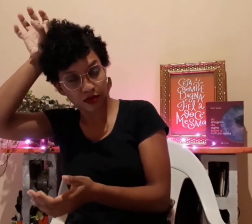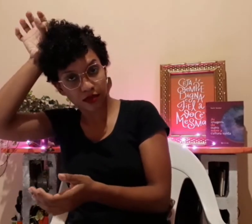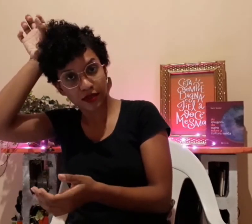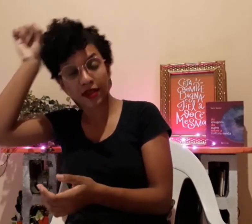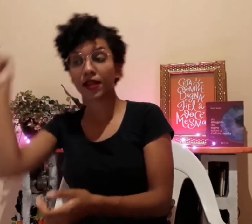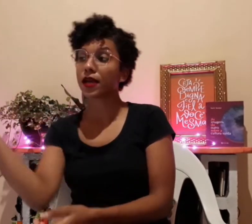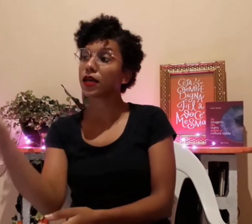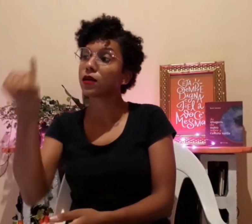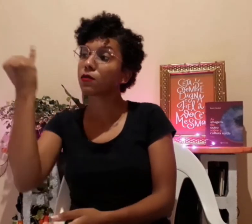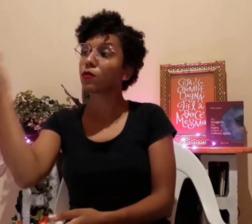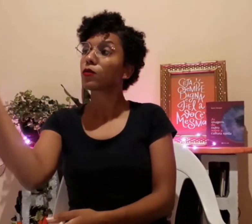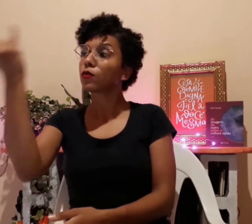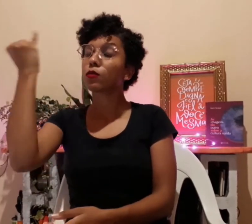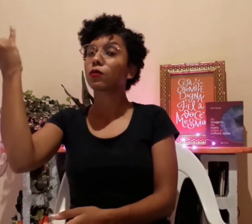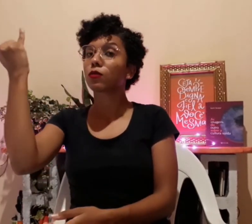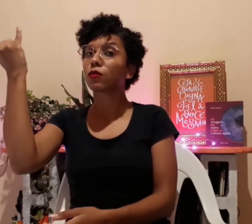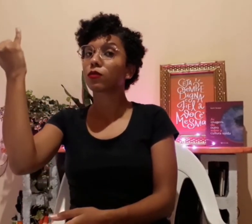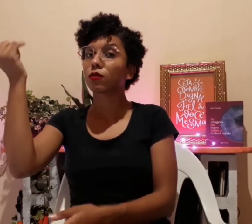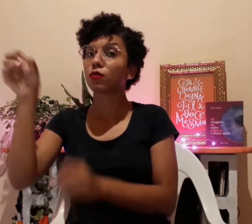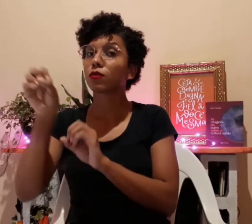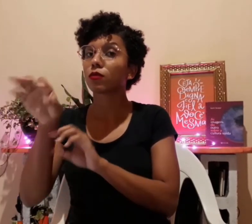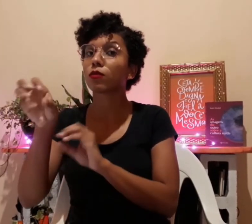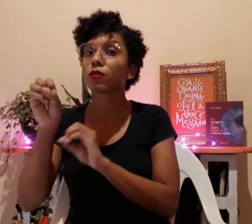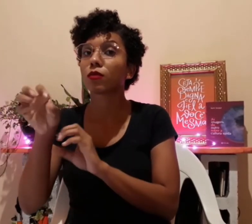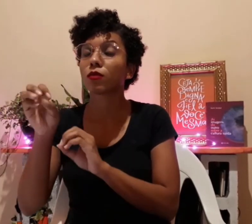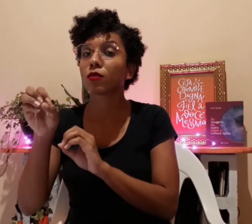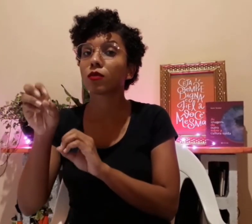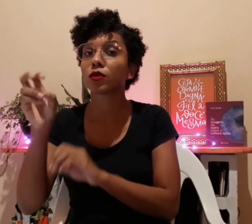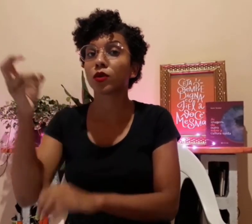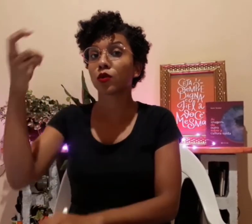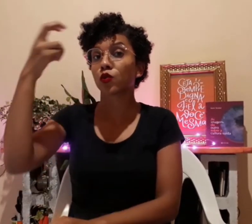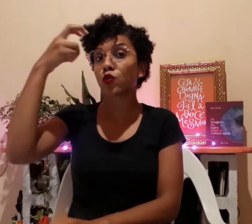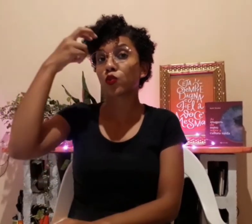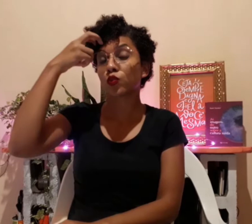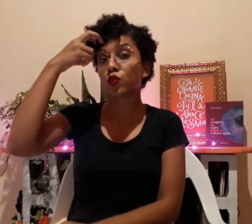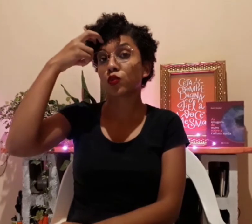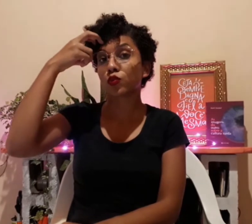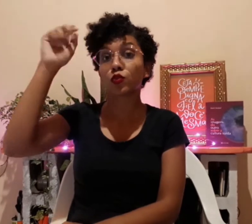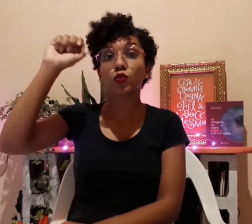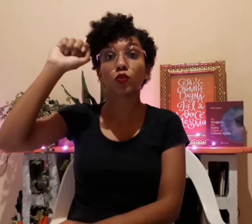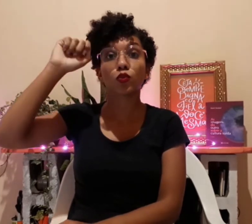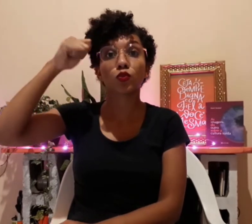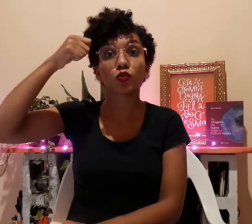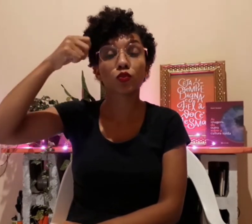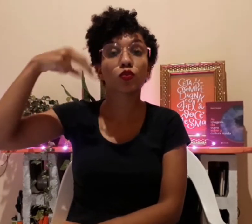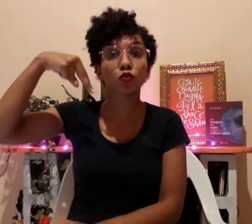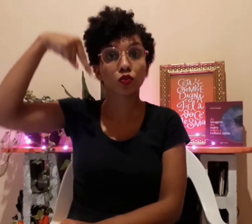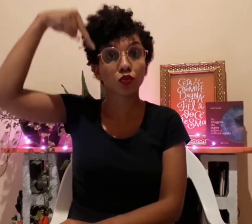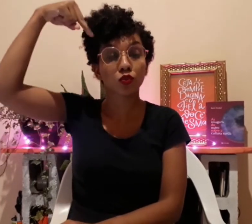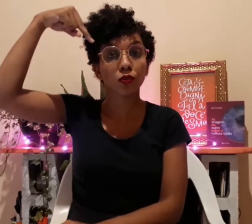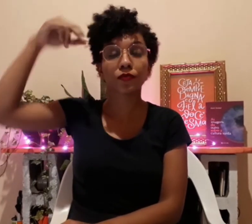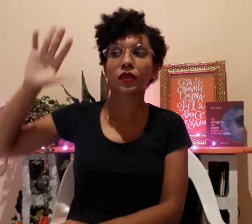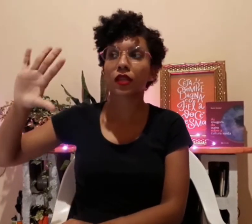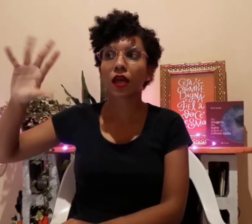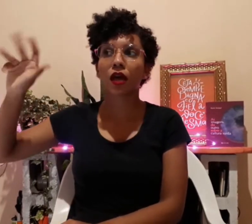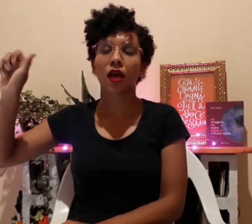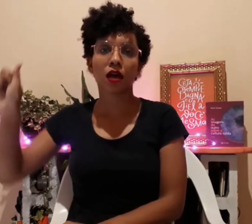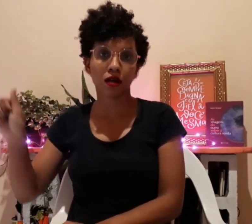identidade brasileira, né? Explicar como que foi a cultura negra